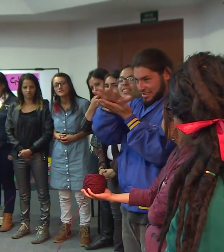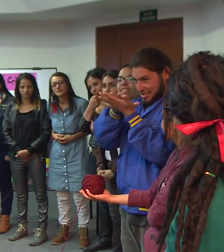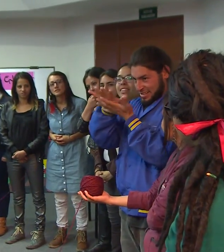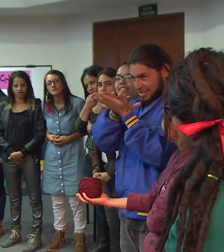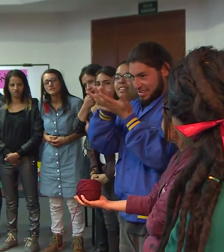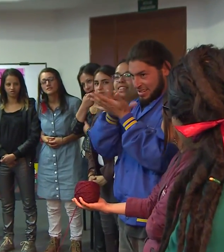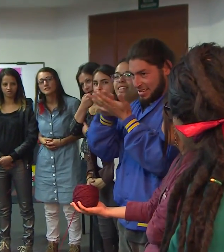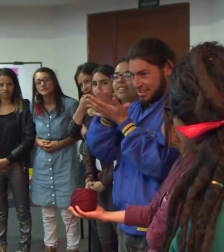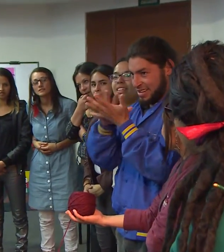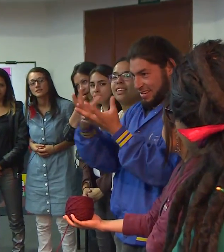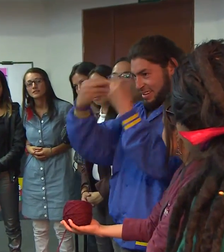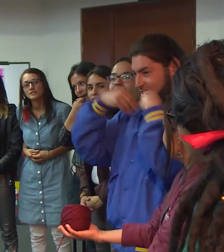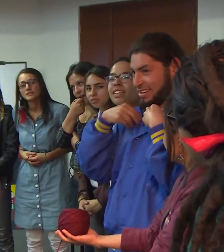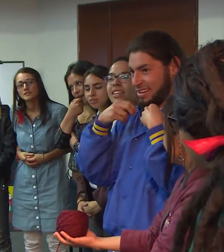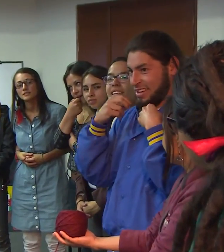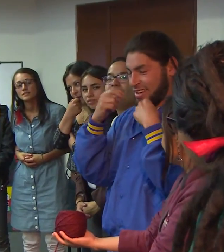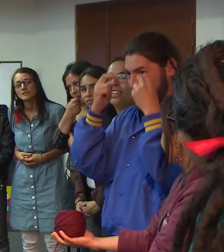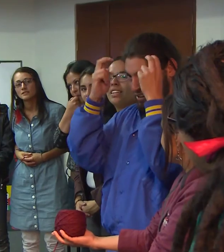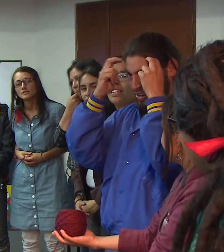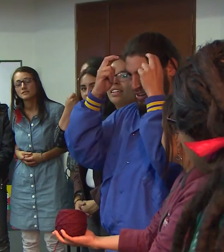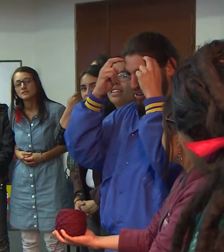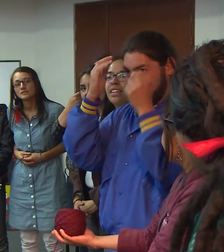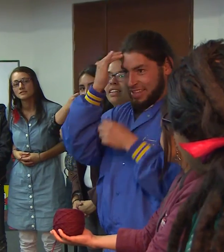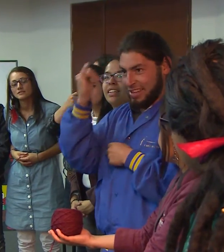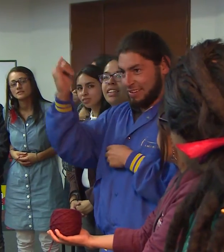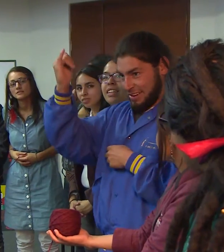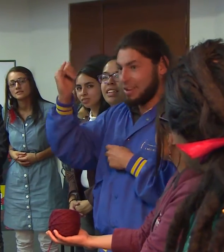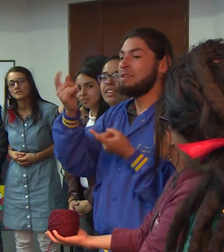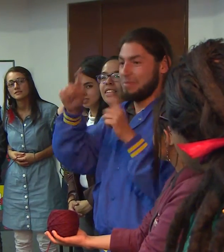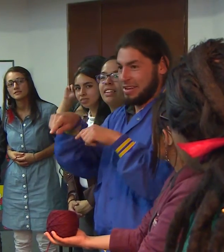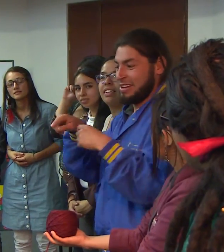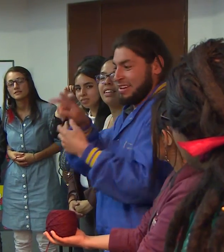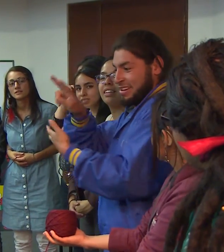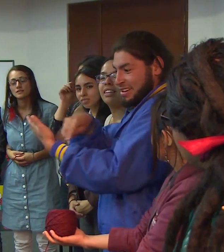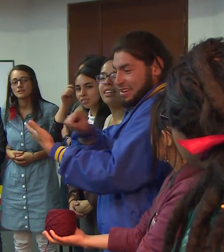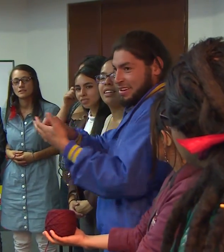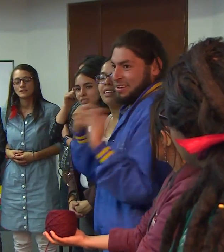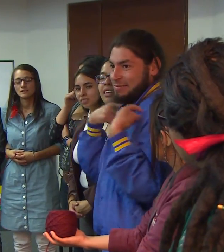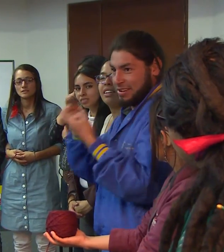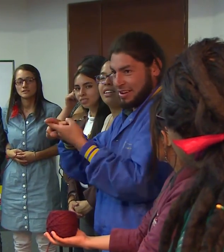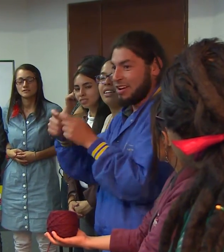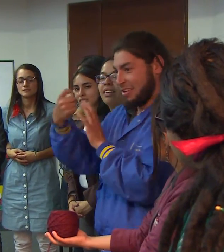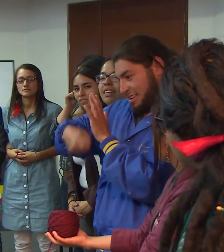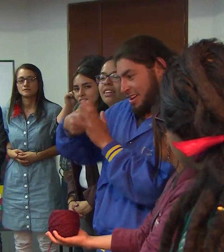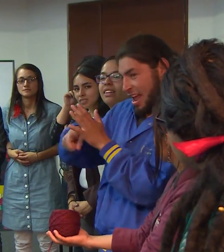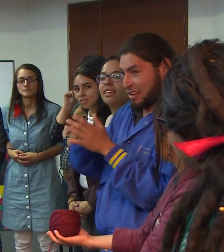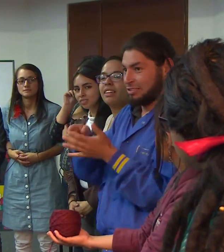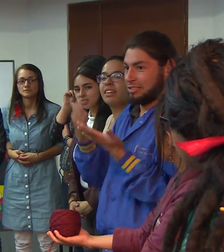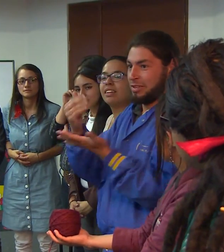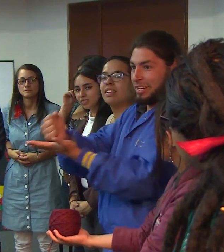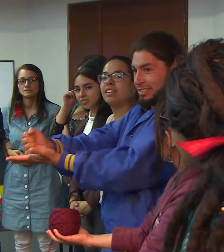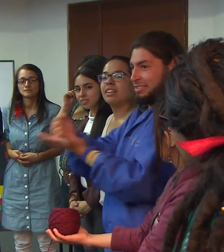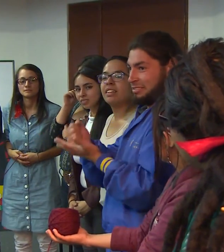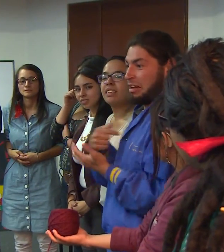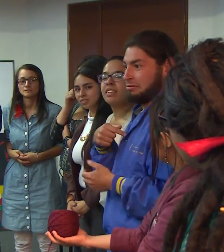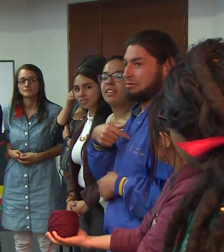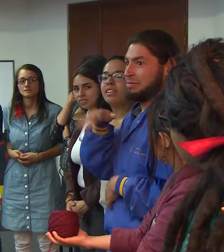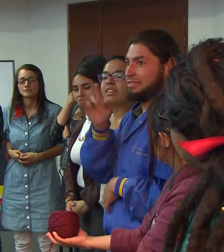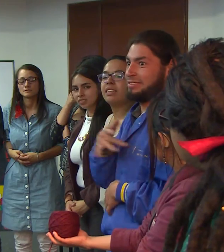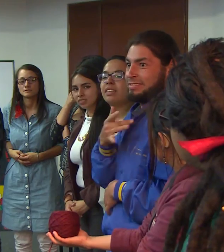Yo vine a la universidad pedagógica primero para fortalecer la lengua de señas, fortalecer mis conocimientos, para mejorar también la